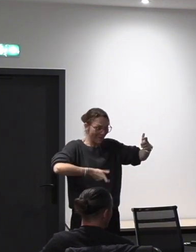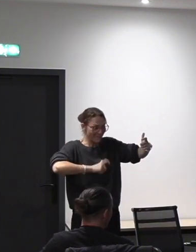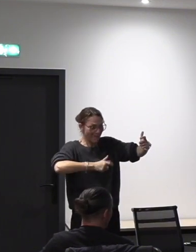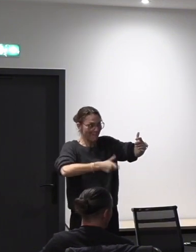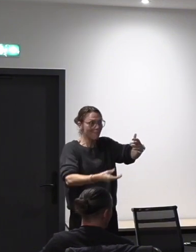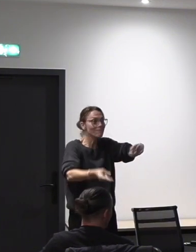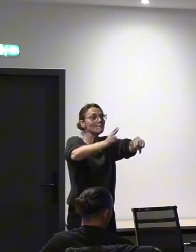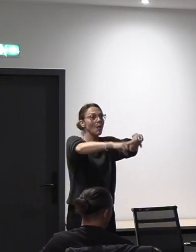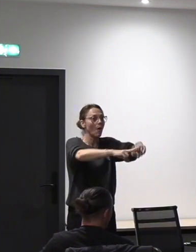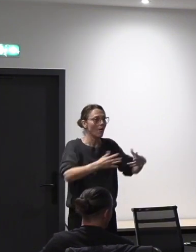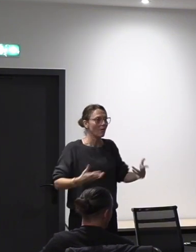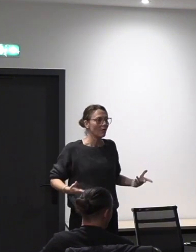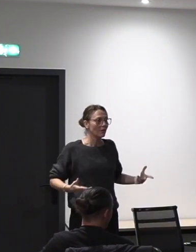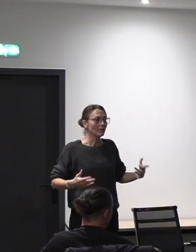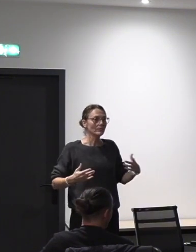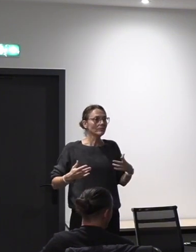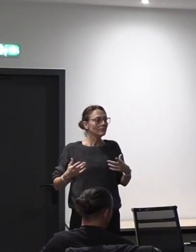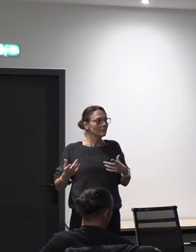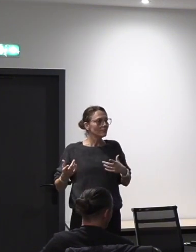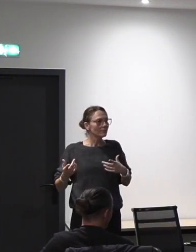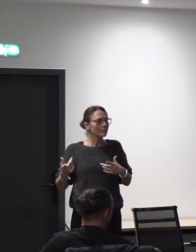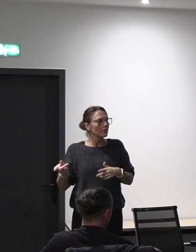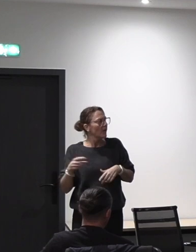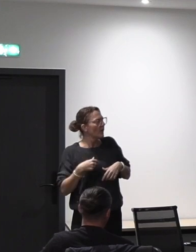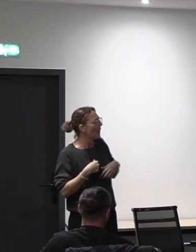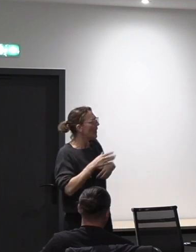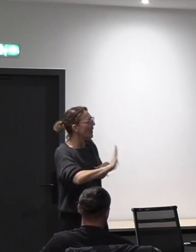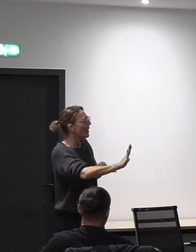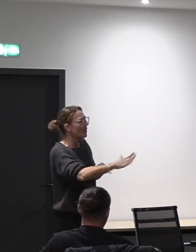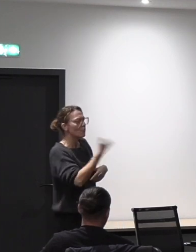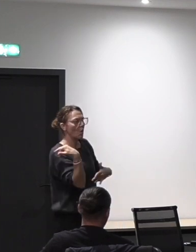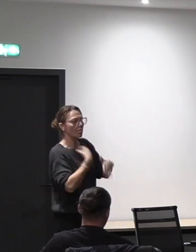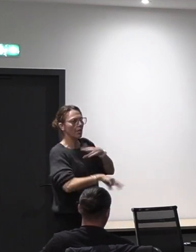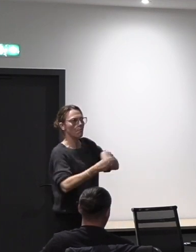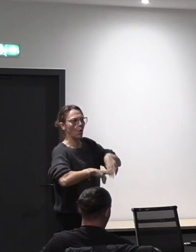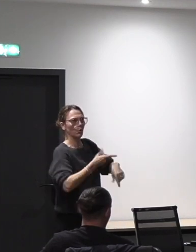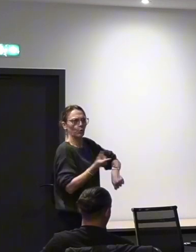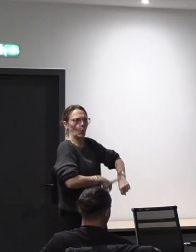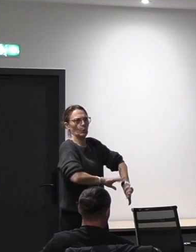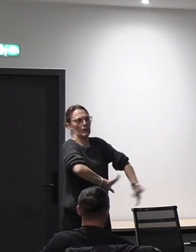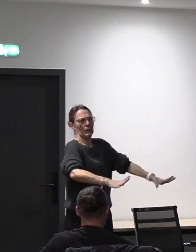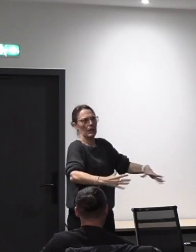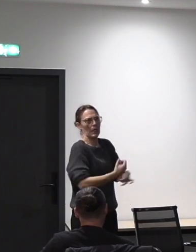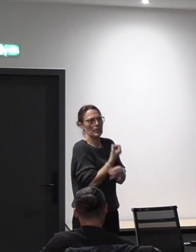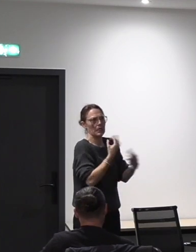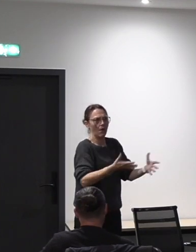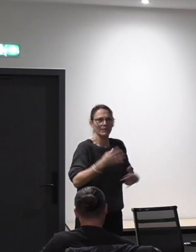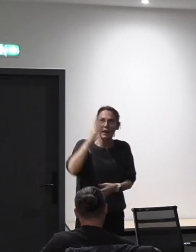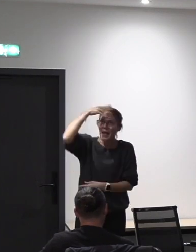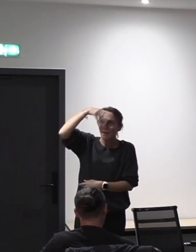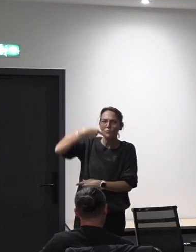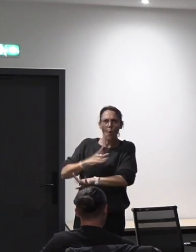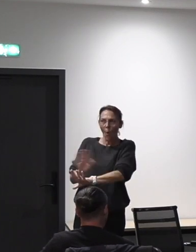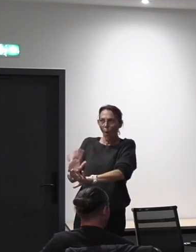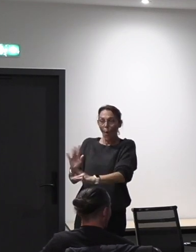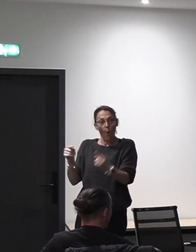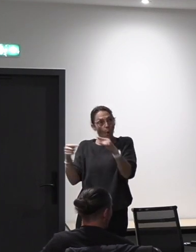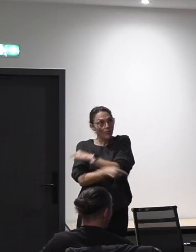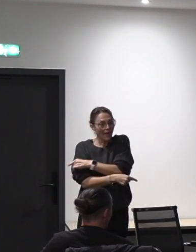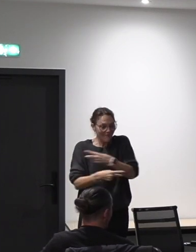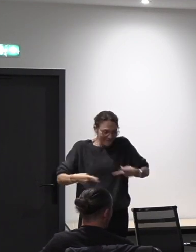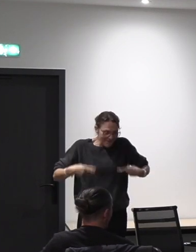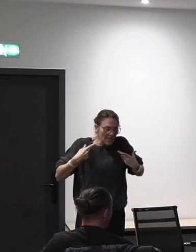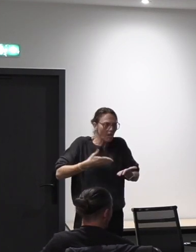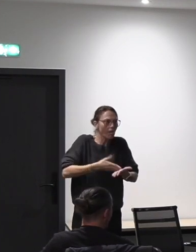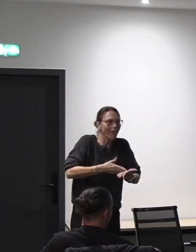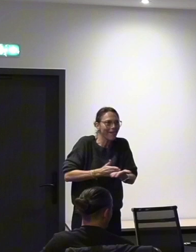qui t'arrivent, d'accidents. Le martien vous dirait, flingue-toi au berceau, ça ira plus vite. Et Camus dit, mais non, il faut donner du sens à cette